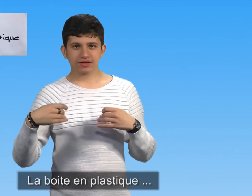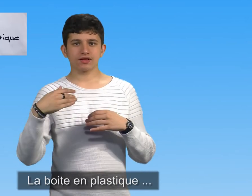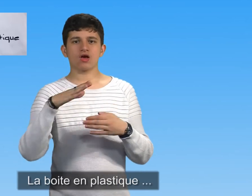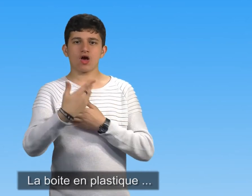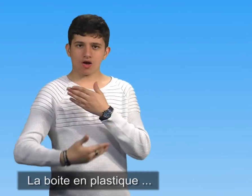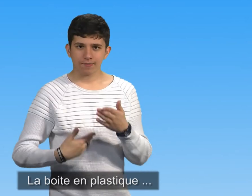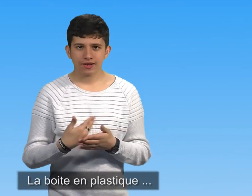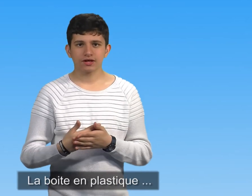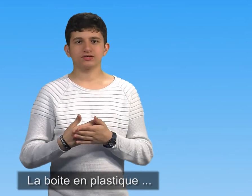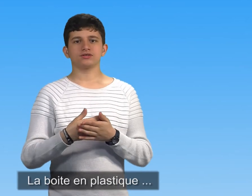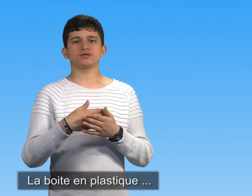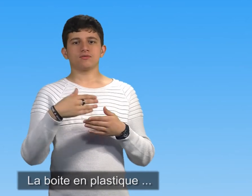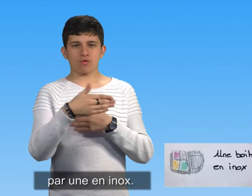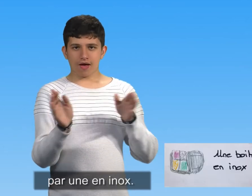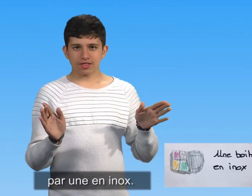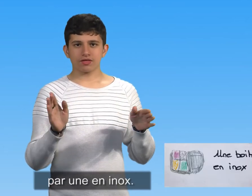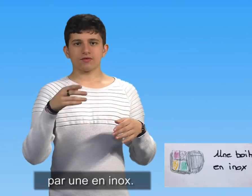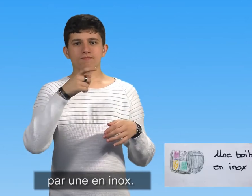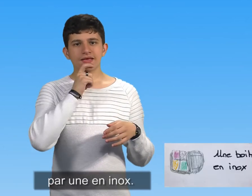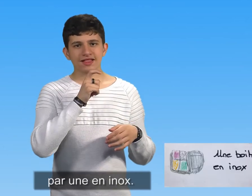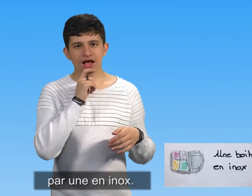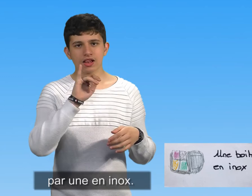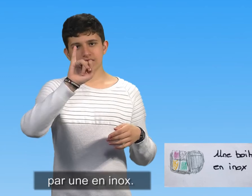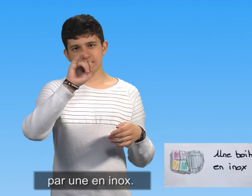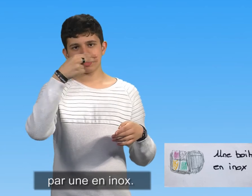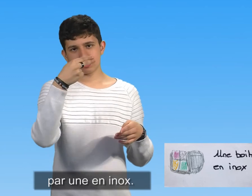plastique par une boîte en inox.